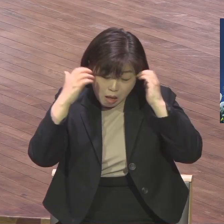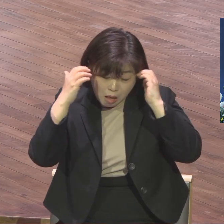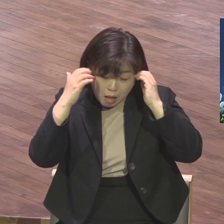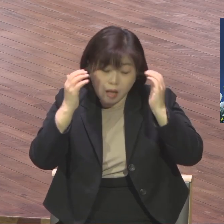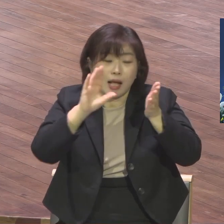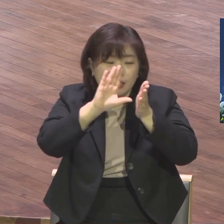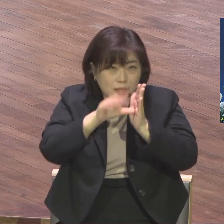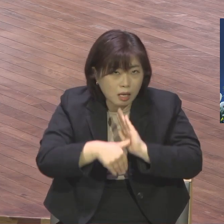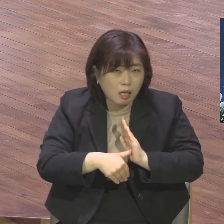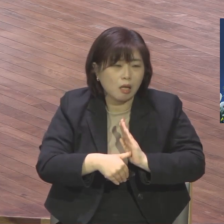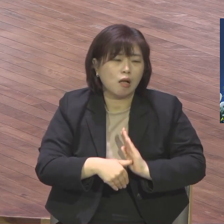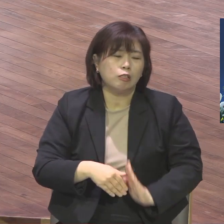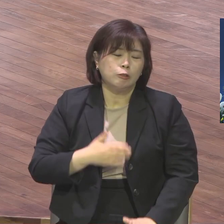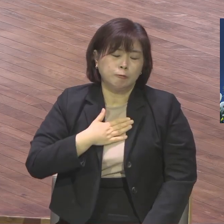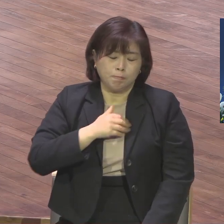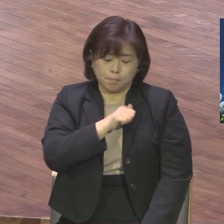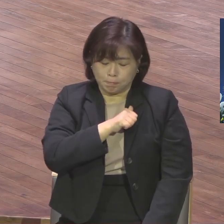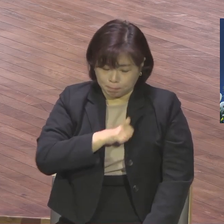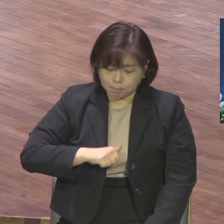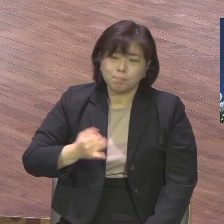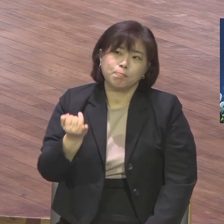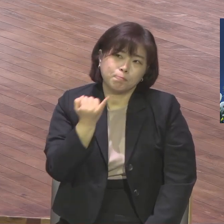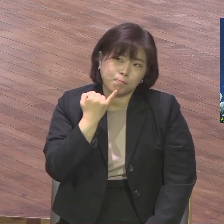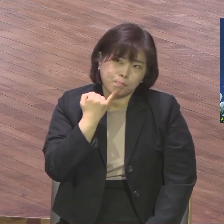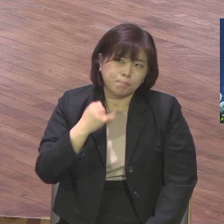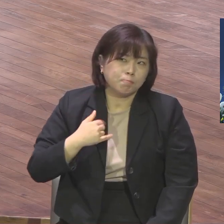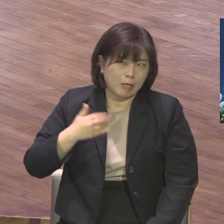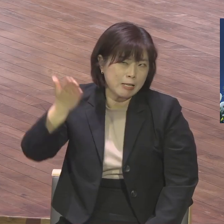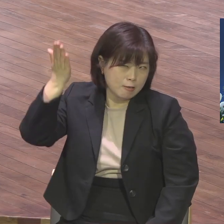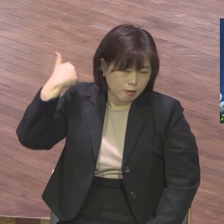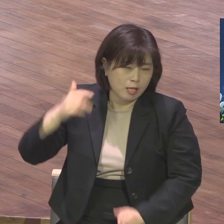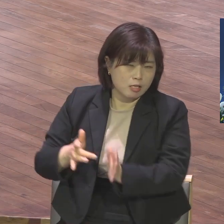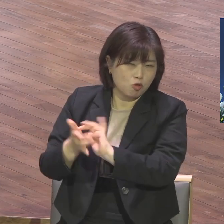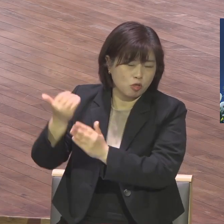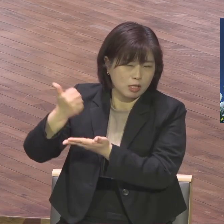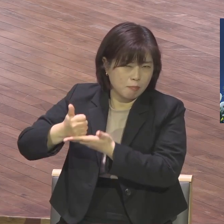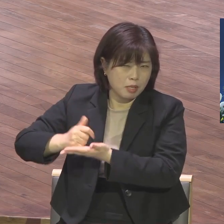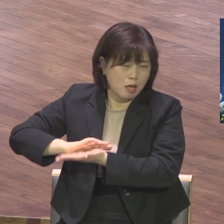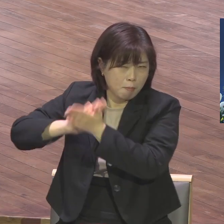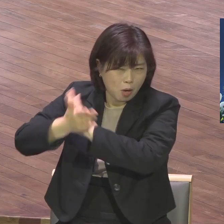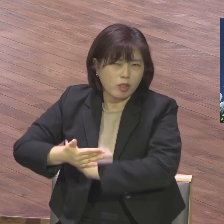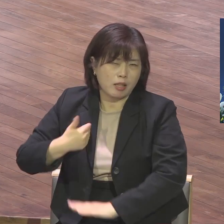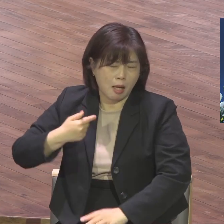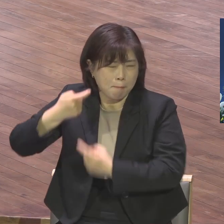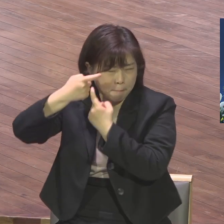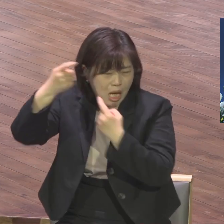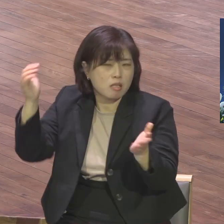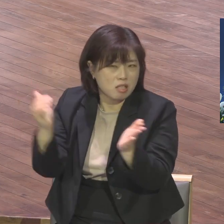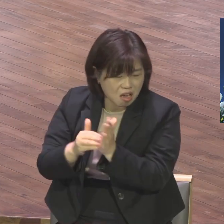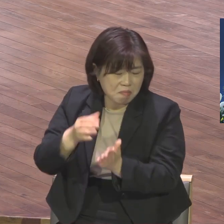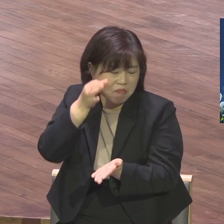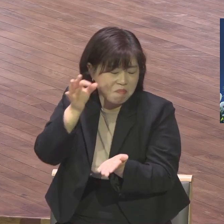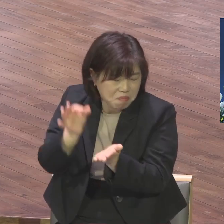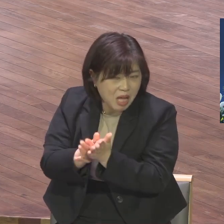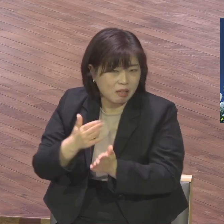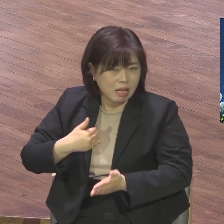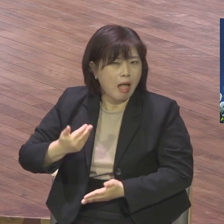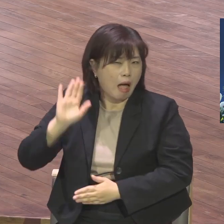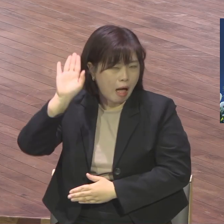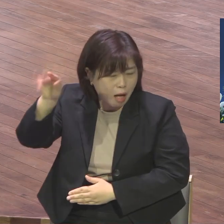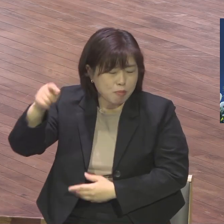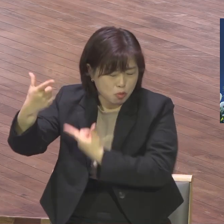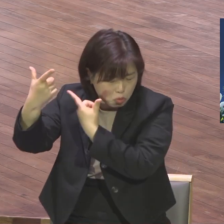그걸 믿으라고. 너희들도 나처럼 되니까. 사도행전 12장에 보면요 이 베드로가 복음을 증거하다가